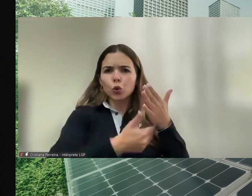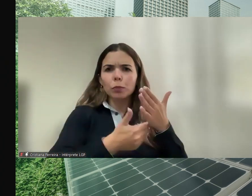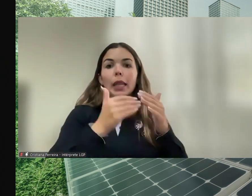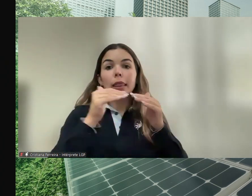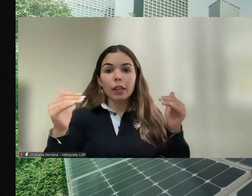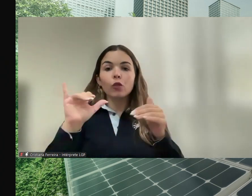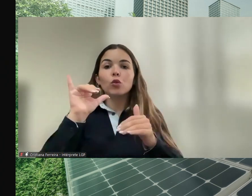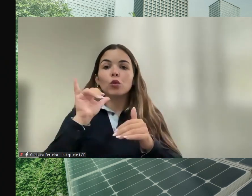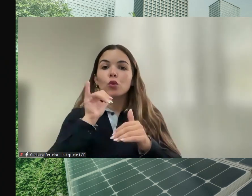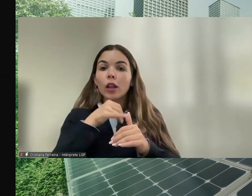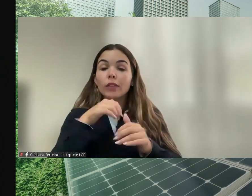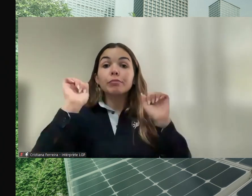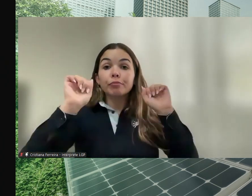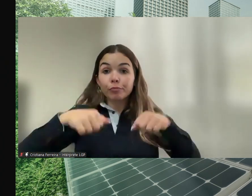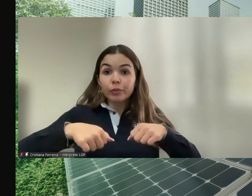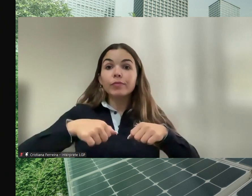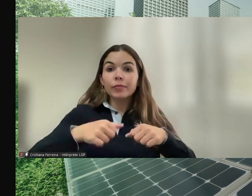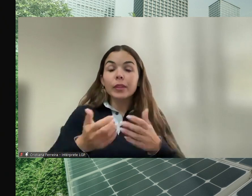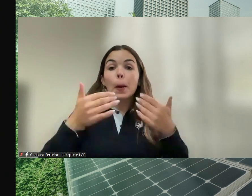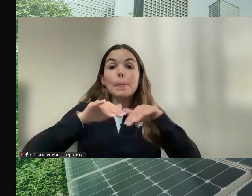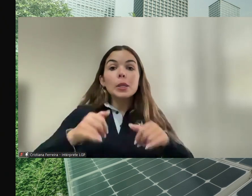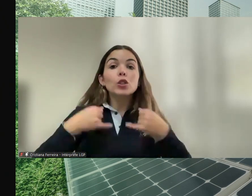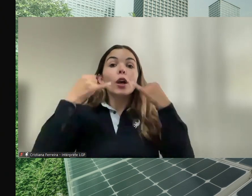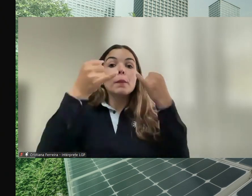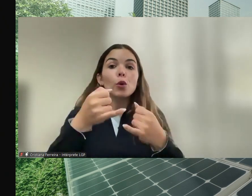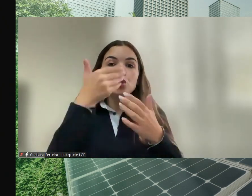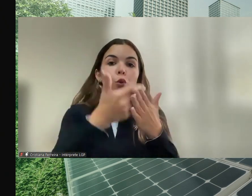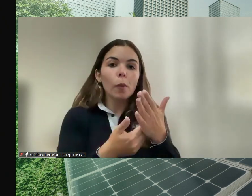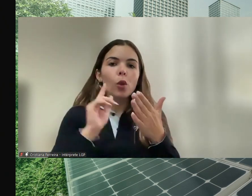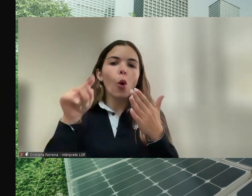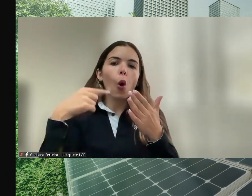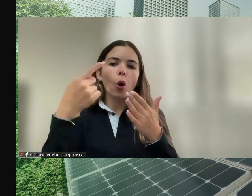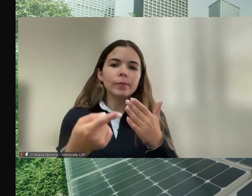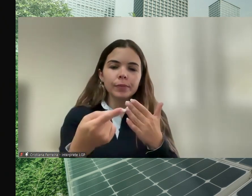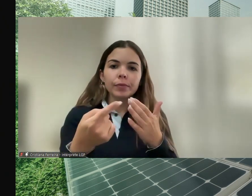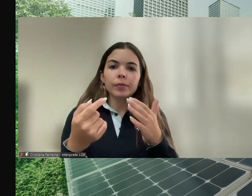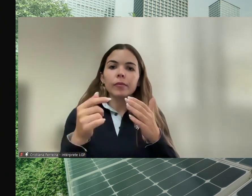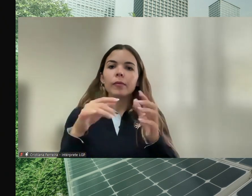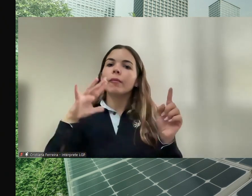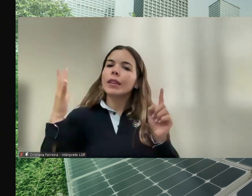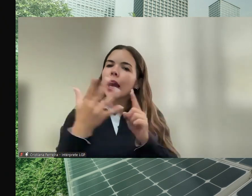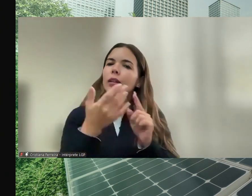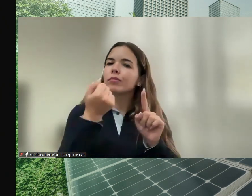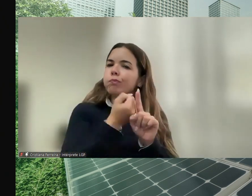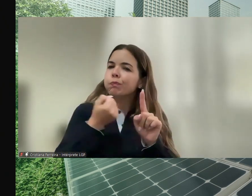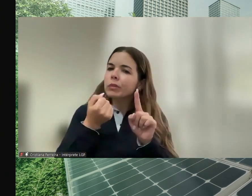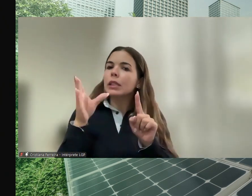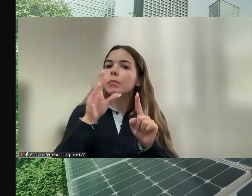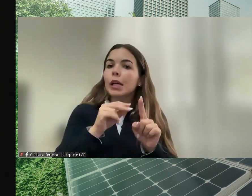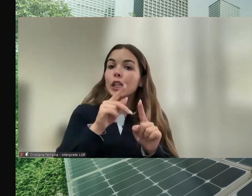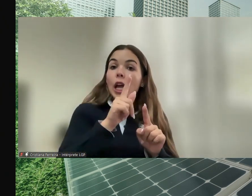Algarve, feito com o Fórum Oceano também, e depois houve outro documento de âmbito mais ambicioso, que foi da